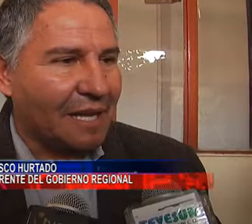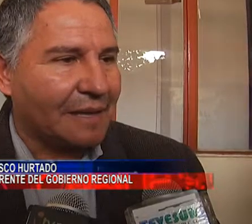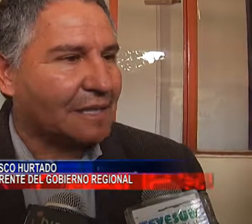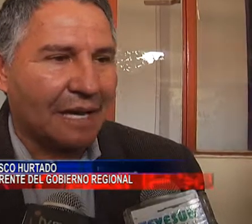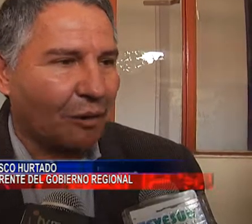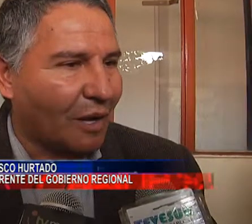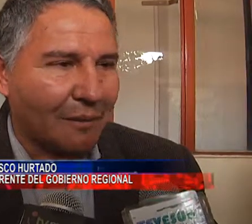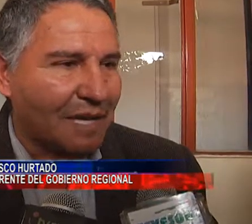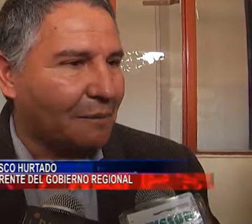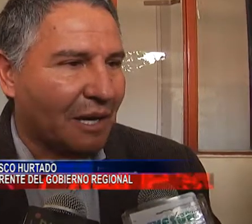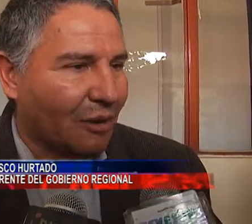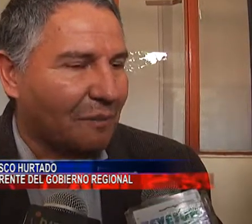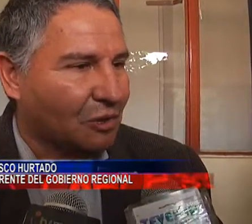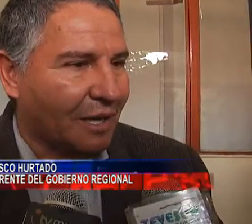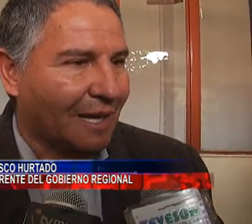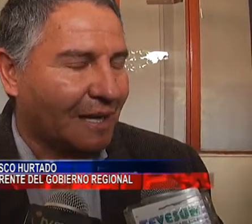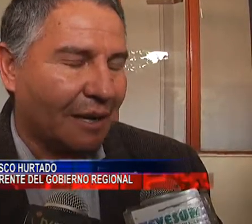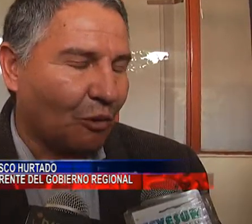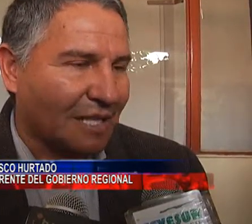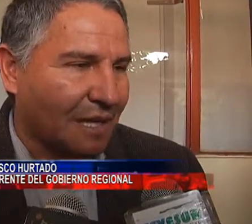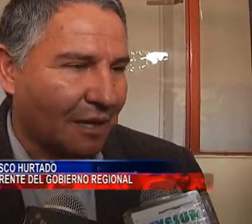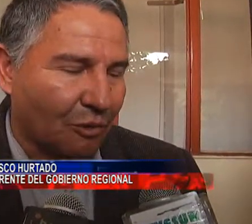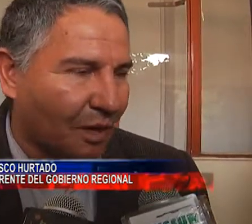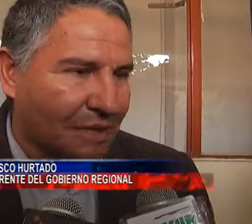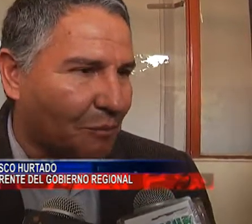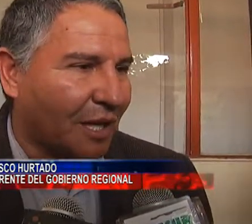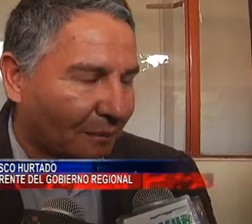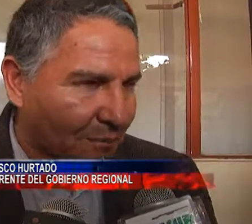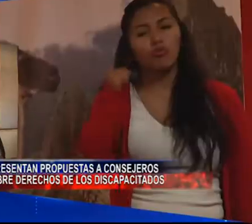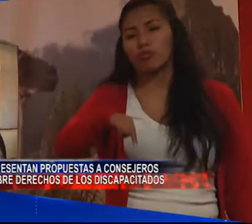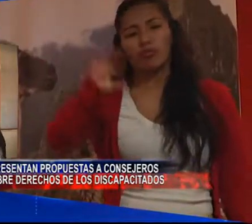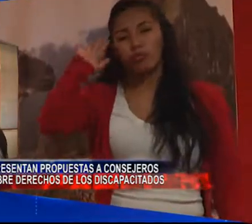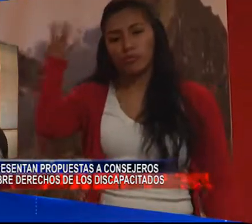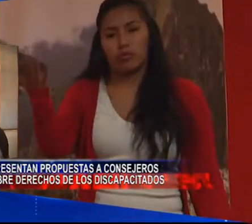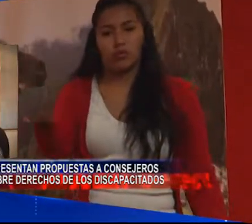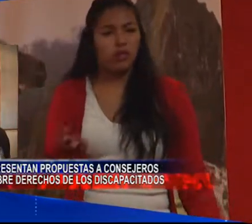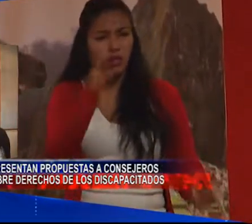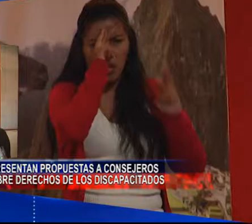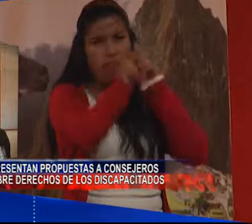esas pendientes adecuadamente para una persona que tiene una silla de ruedas y pueda